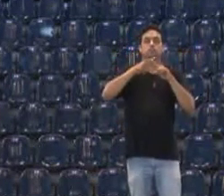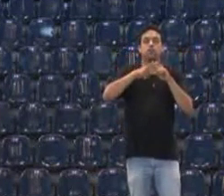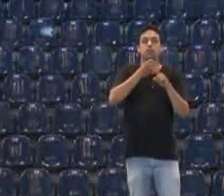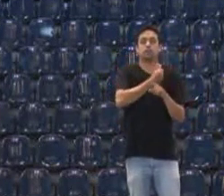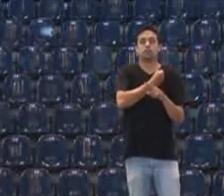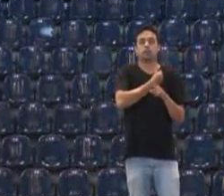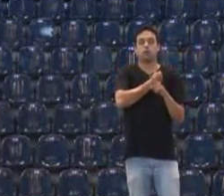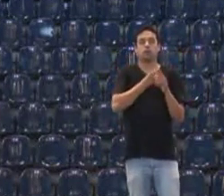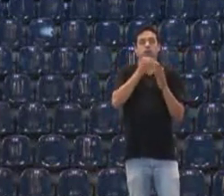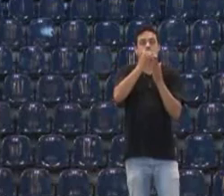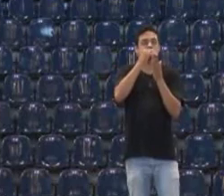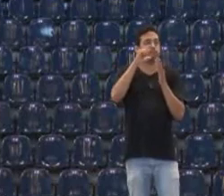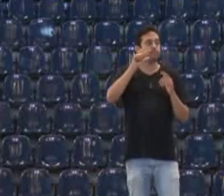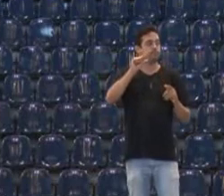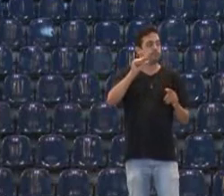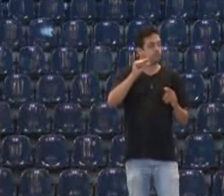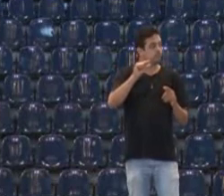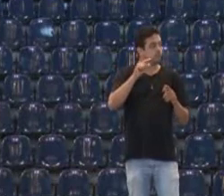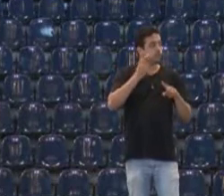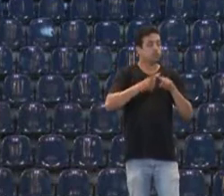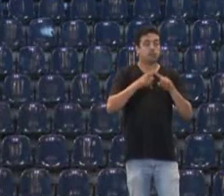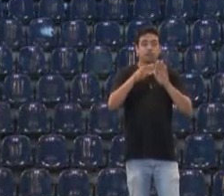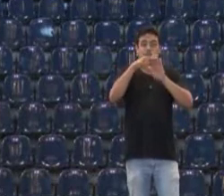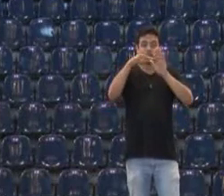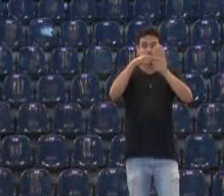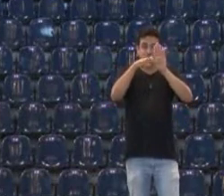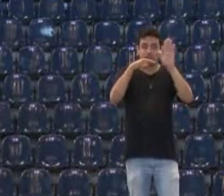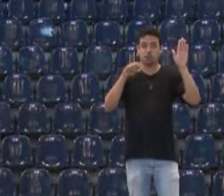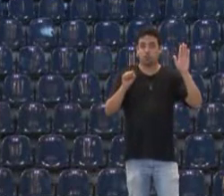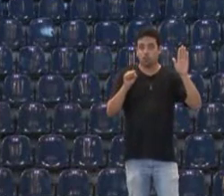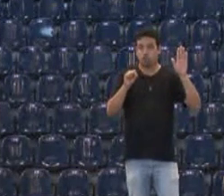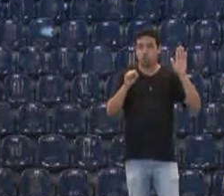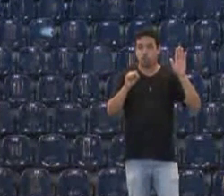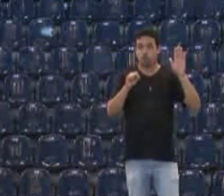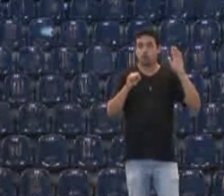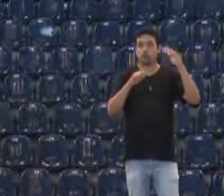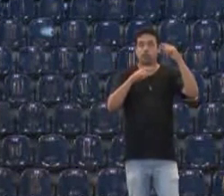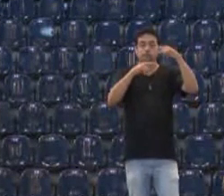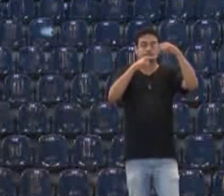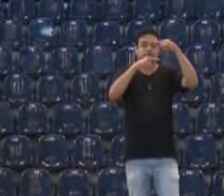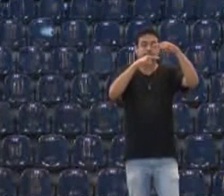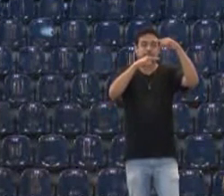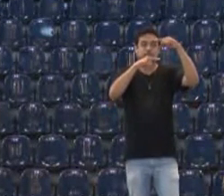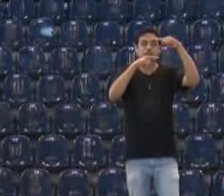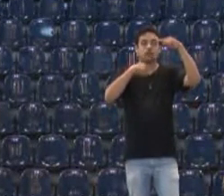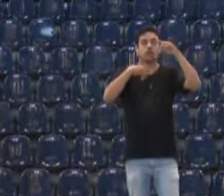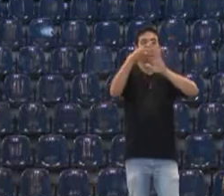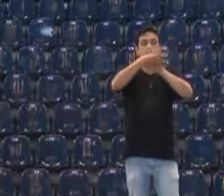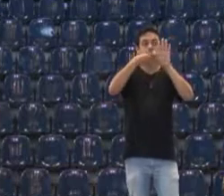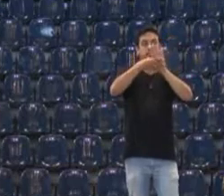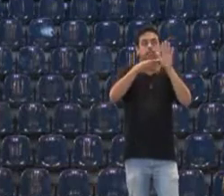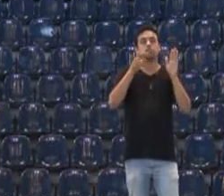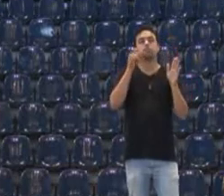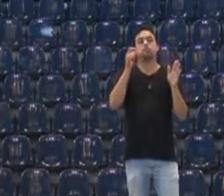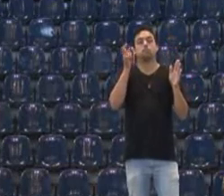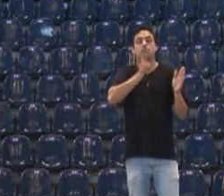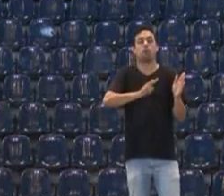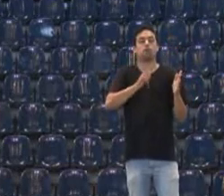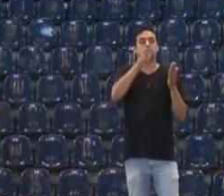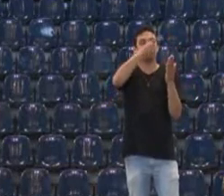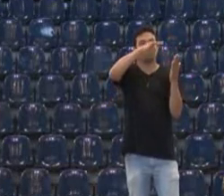nota dele vai ser muito baixa. 8 linhas é o limite mínimo para que o seu texto seja